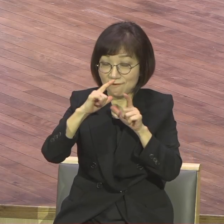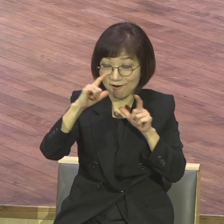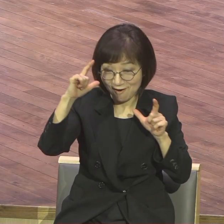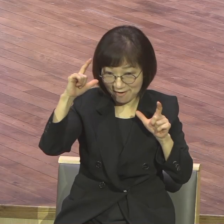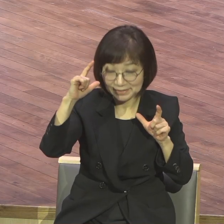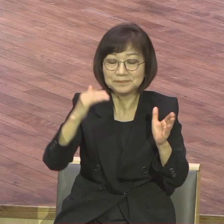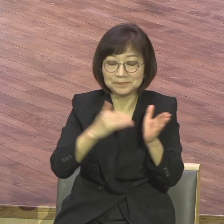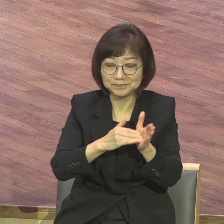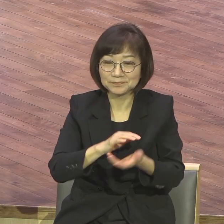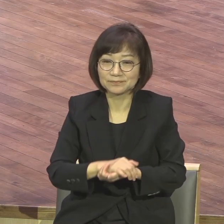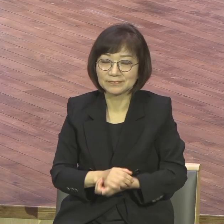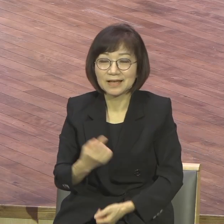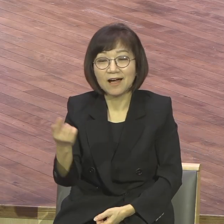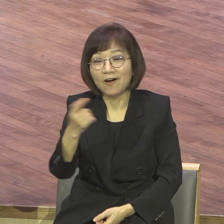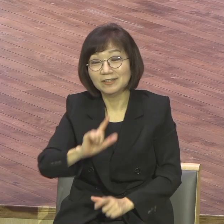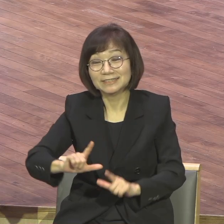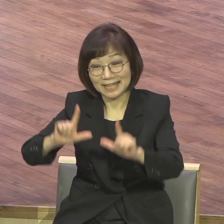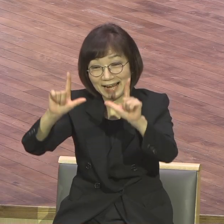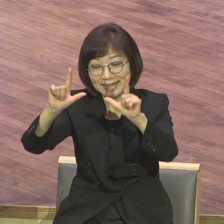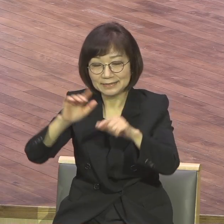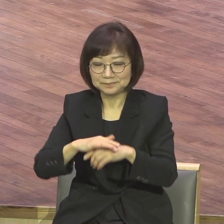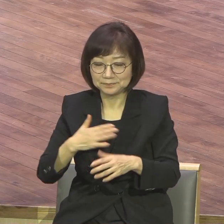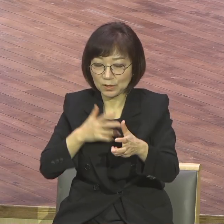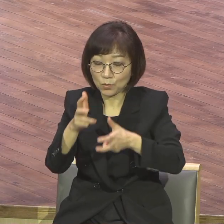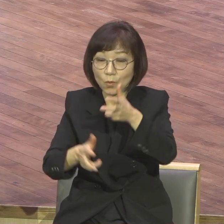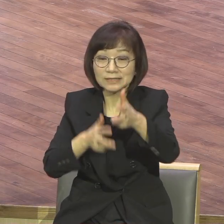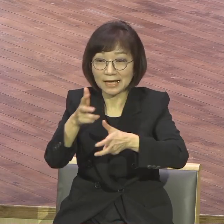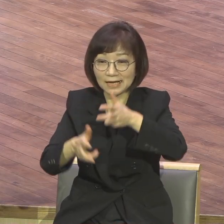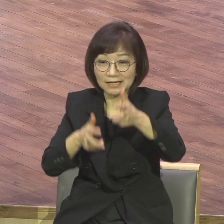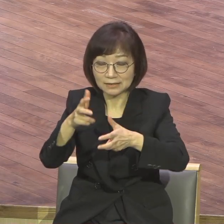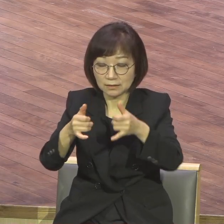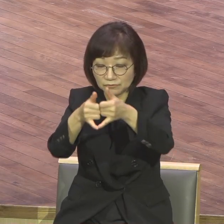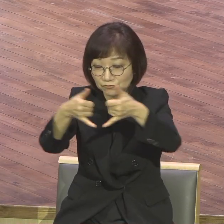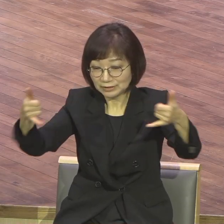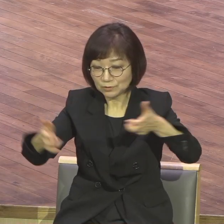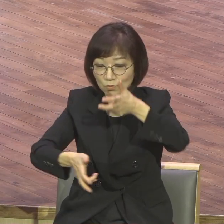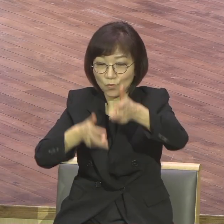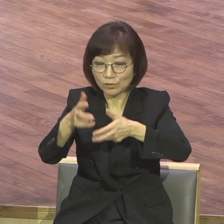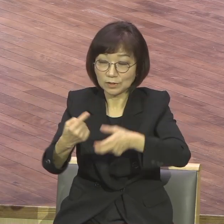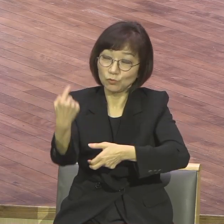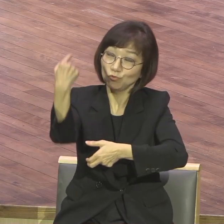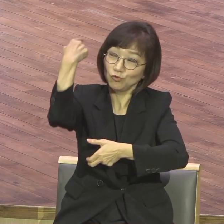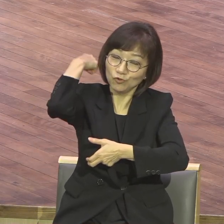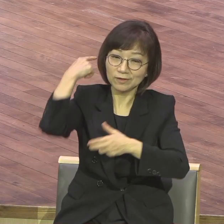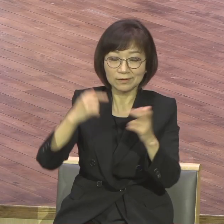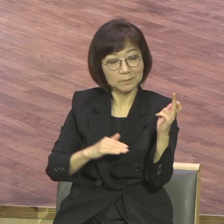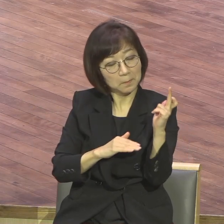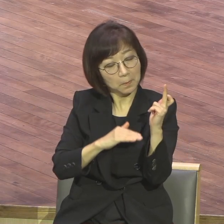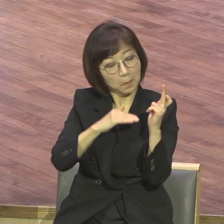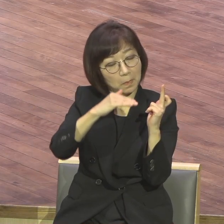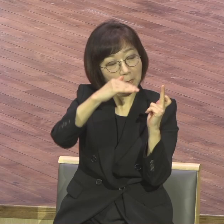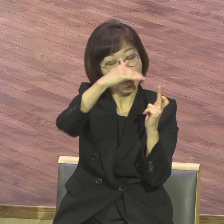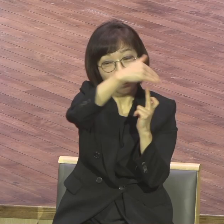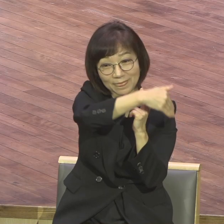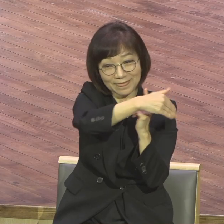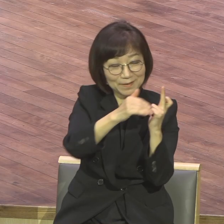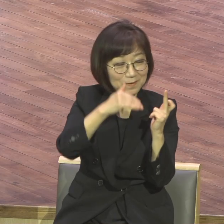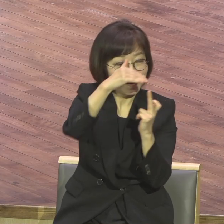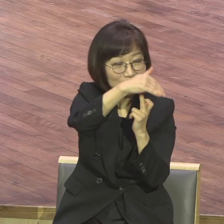운영하는 공장 뒤편에 이 조그마한 언덕에 올라가서 산책을 하고 있는데